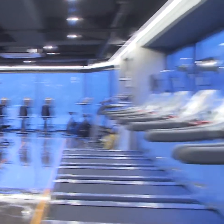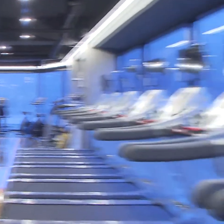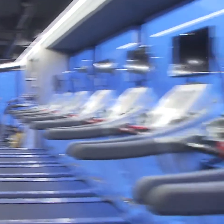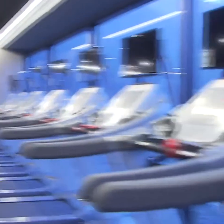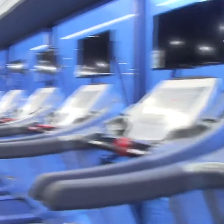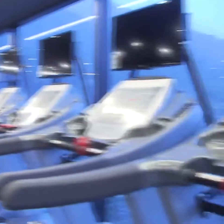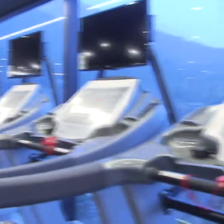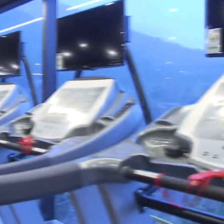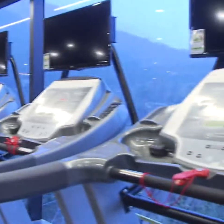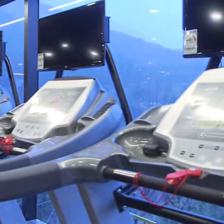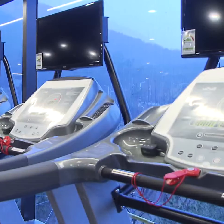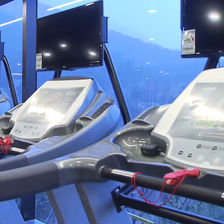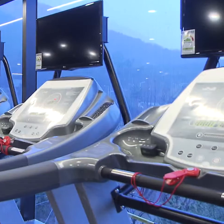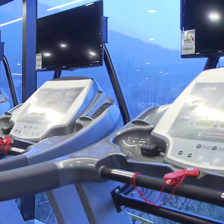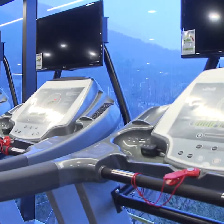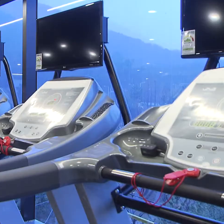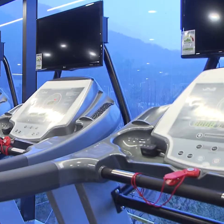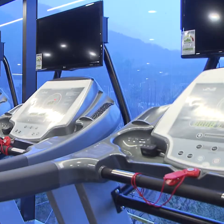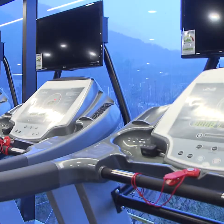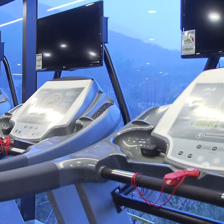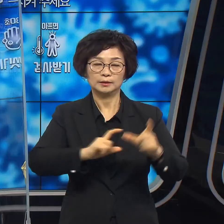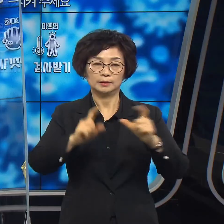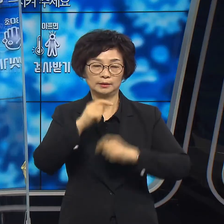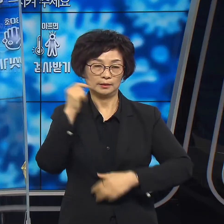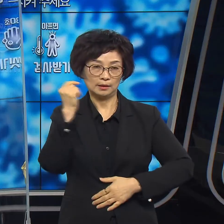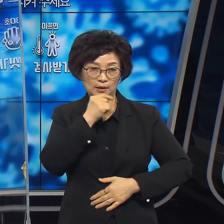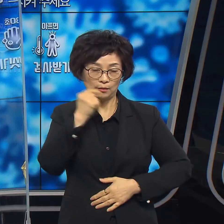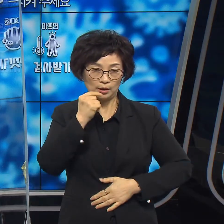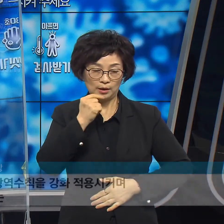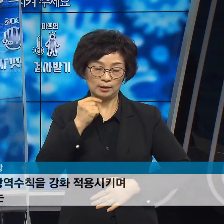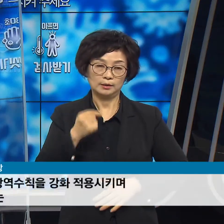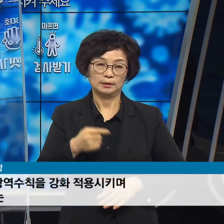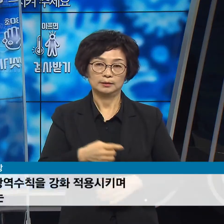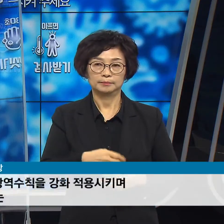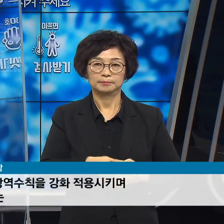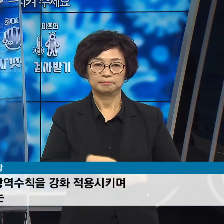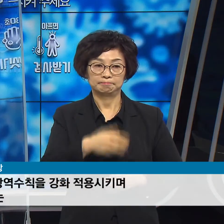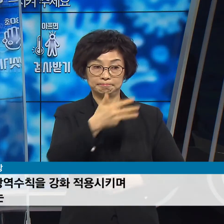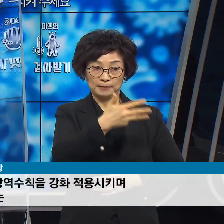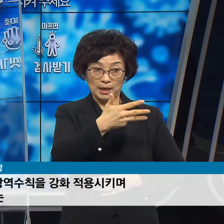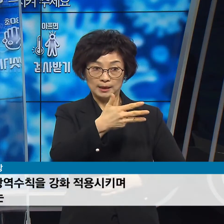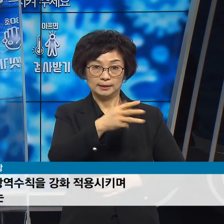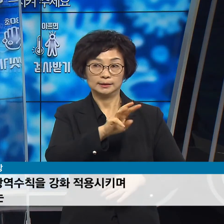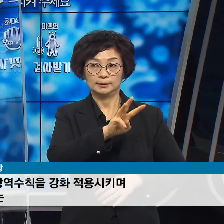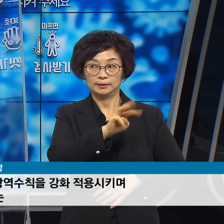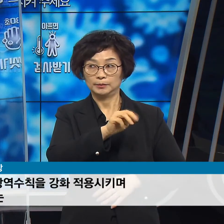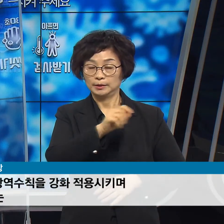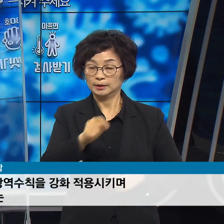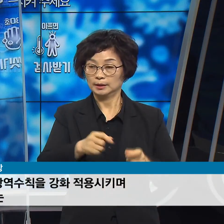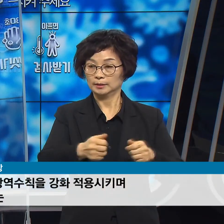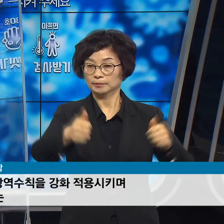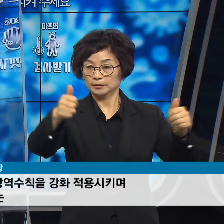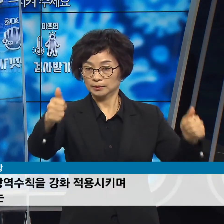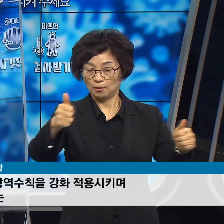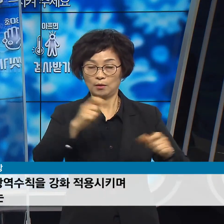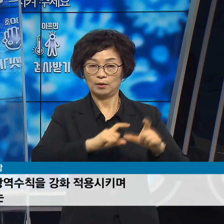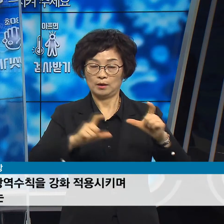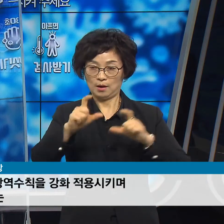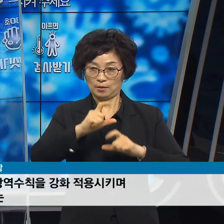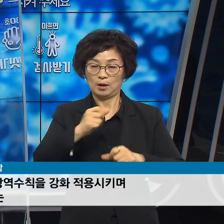일부 종목을 제외하고는 영업이 가능합니다. 8제곱미터당 수용 인원 1명으로 방역 수칙을